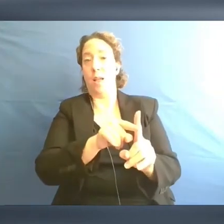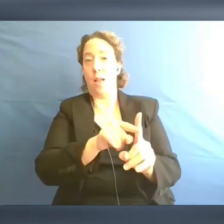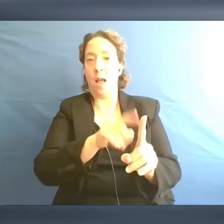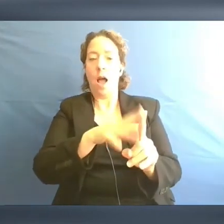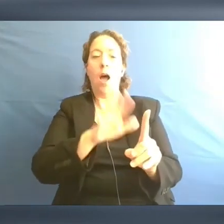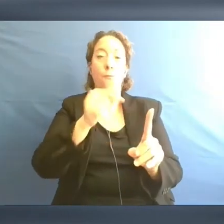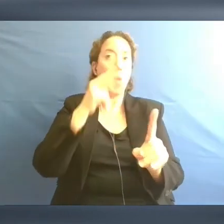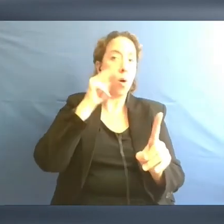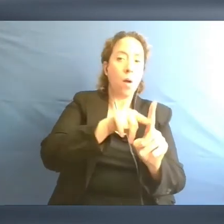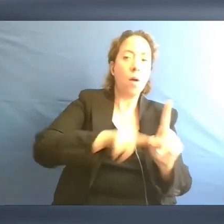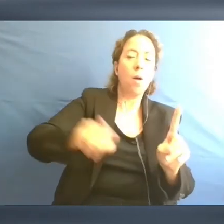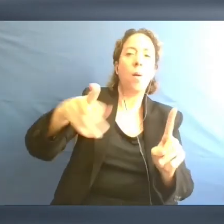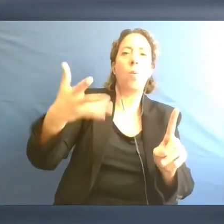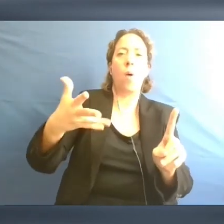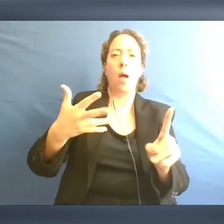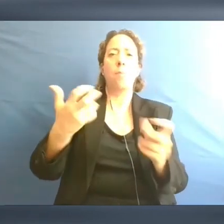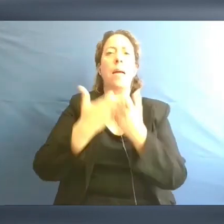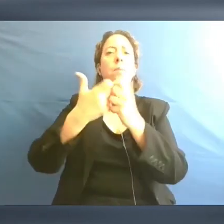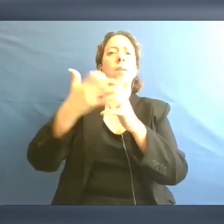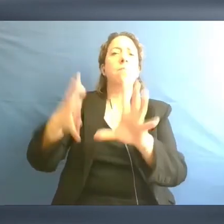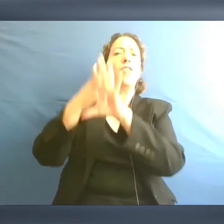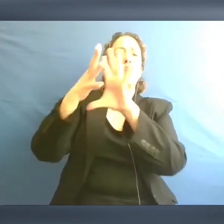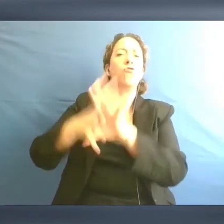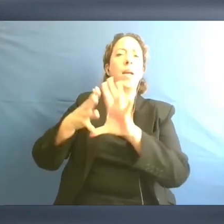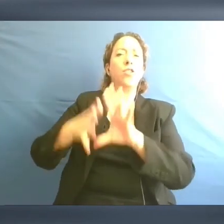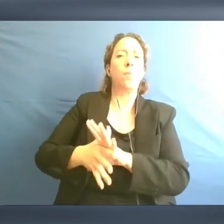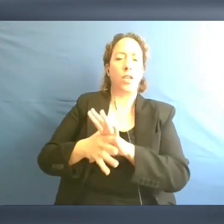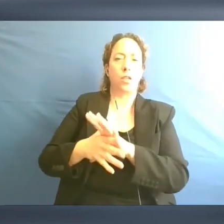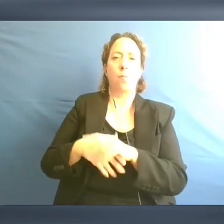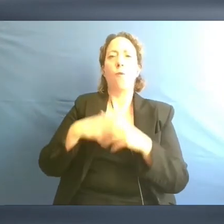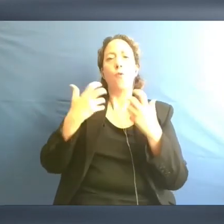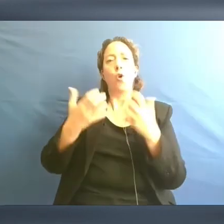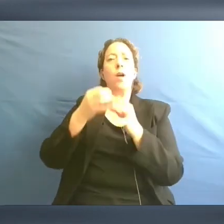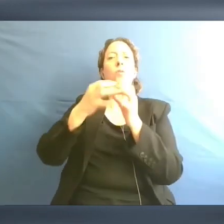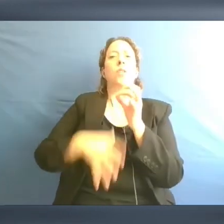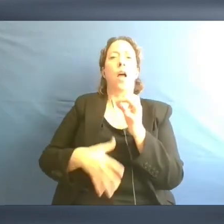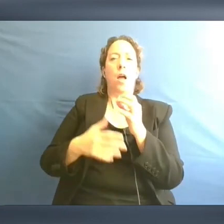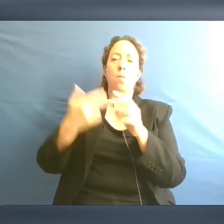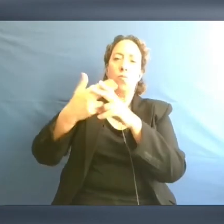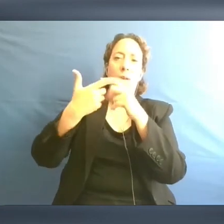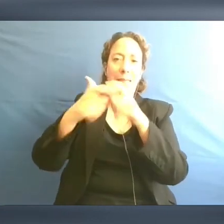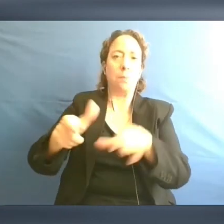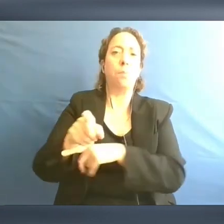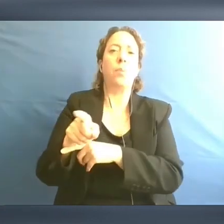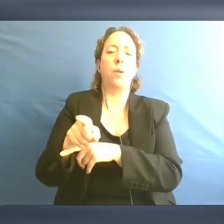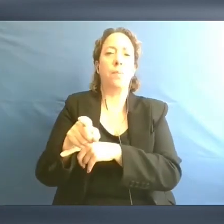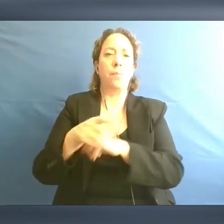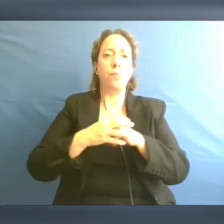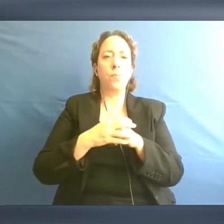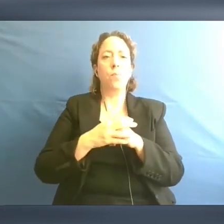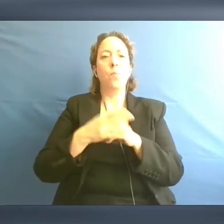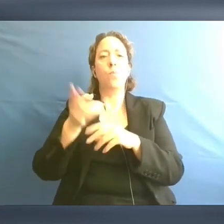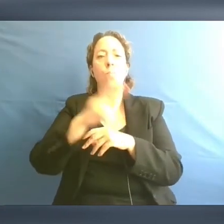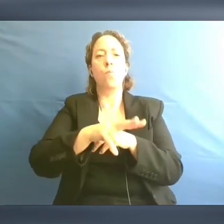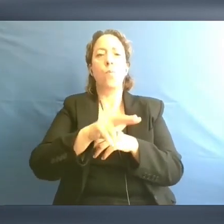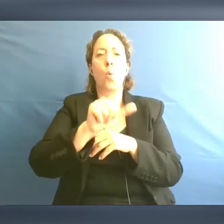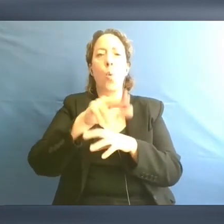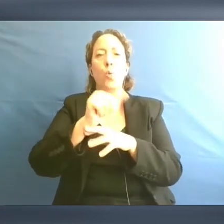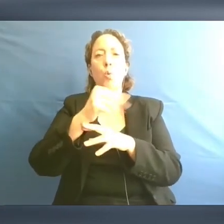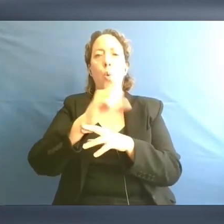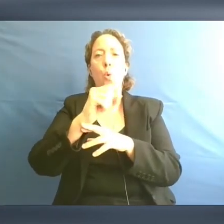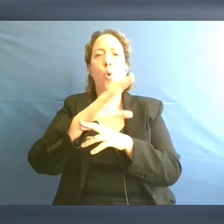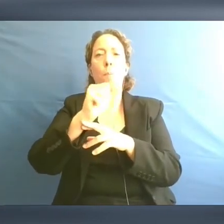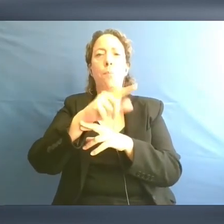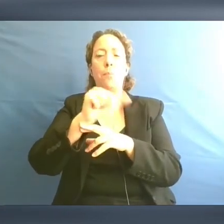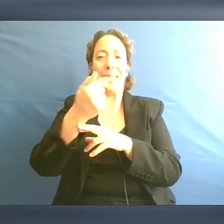Alors par exemple, si on regarde les images, le résultat attendu, c'est la présence d'un nom accessible. Si on regarde un attribut autocomplete,